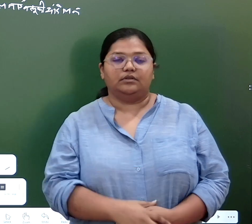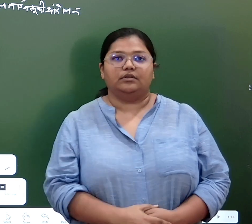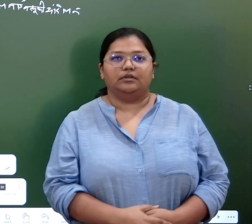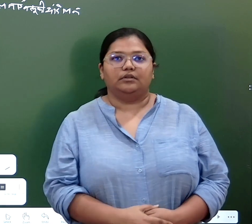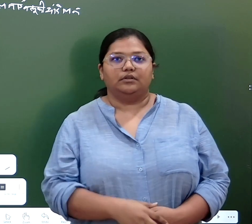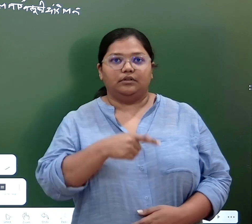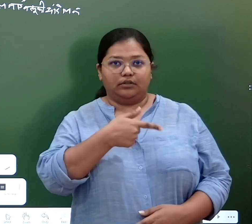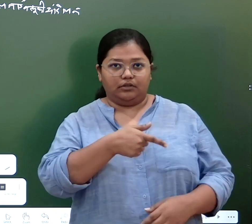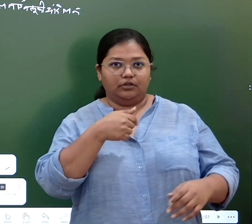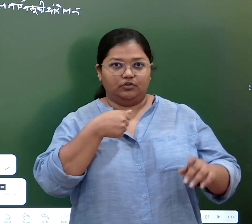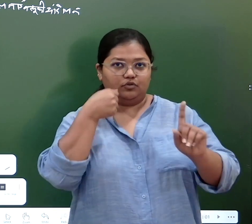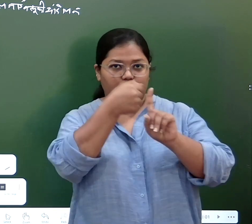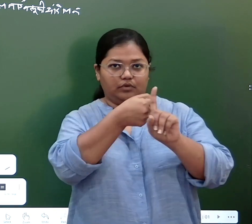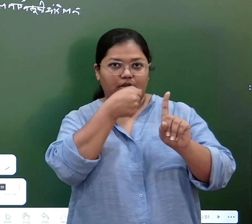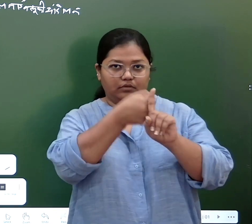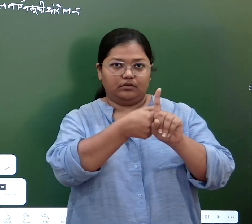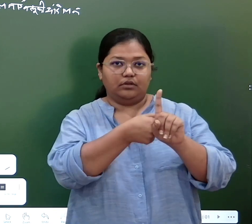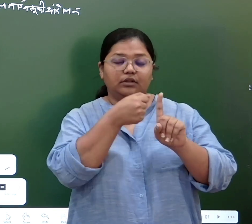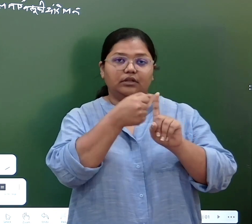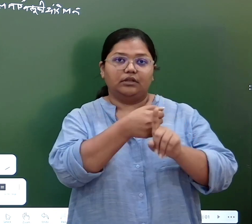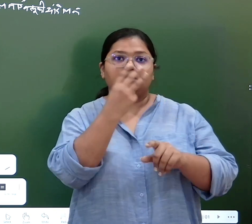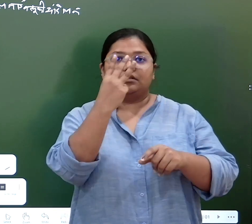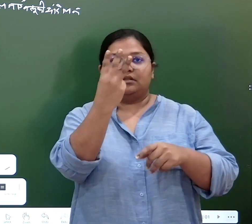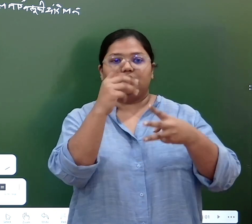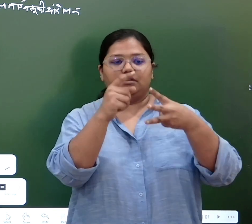था। ठीक,